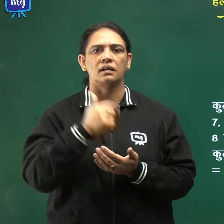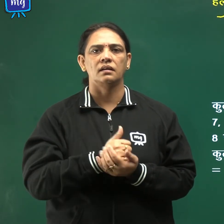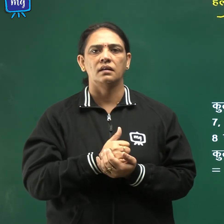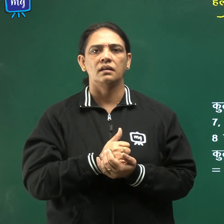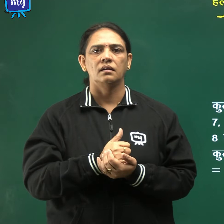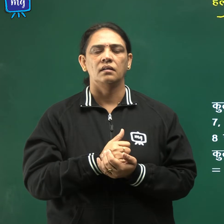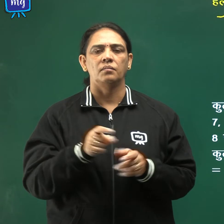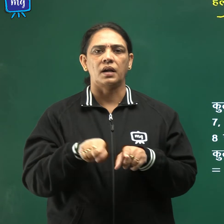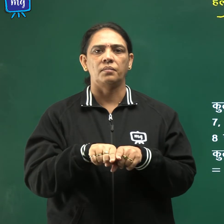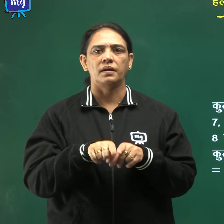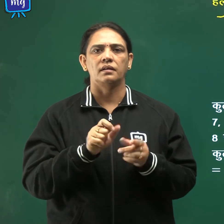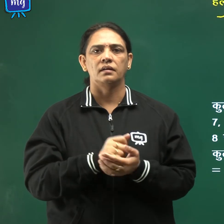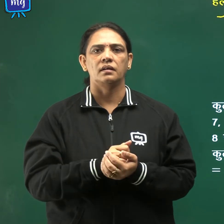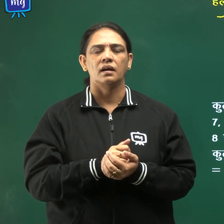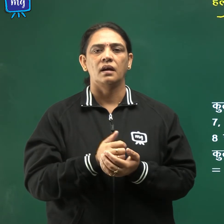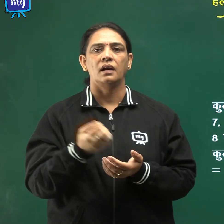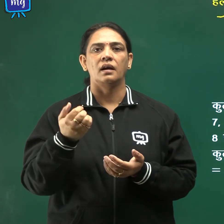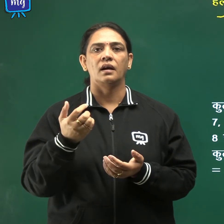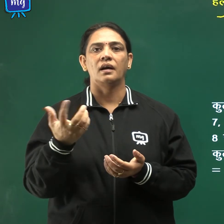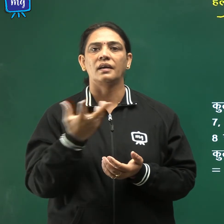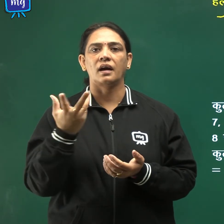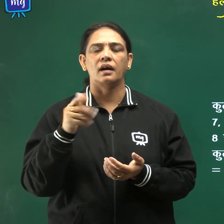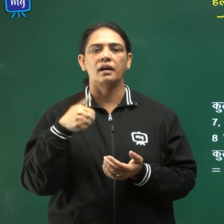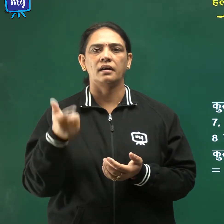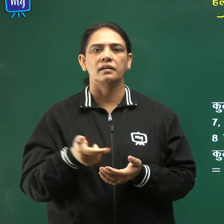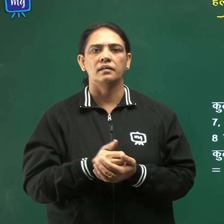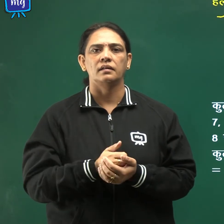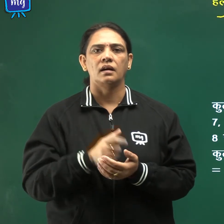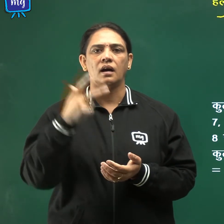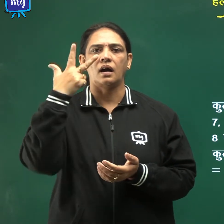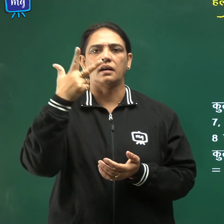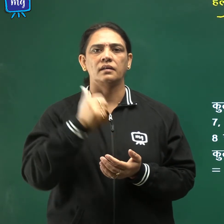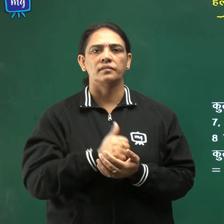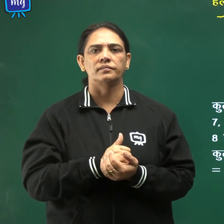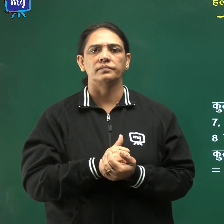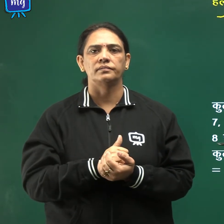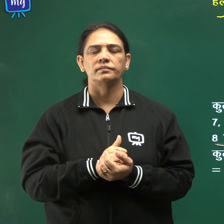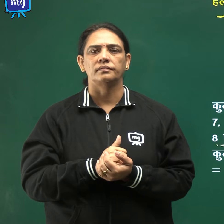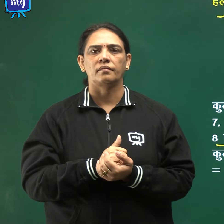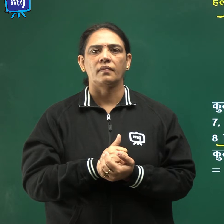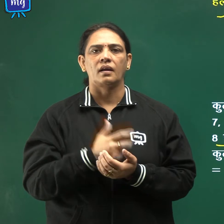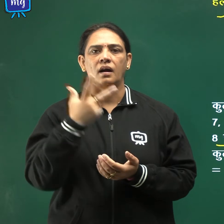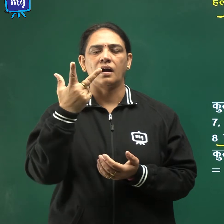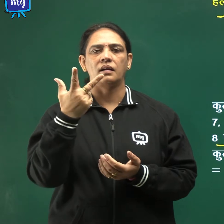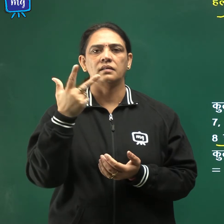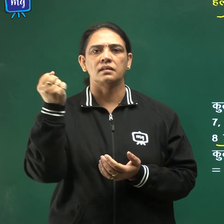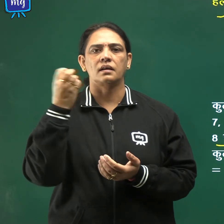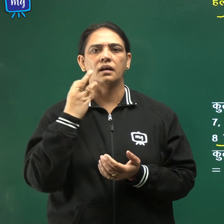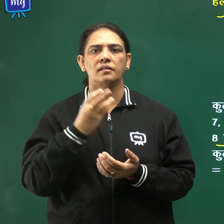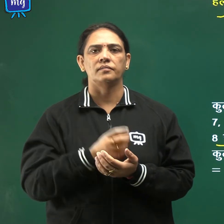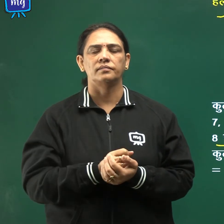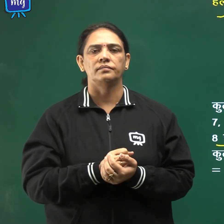123456789 बराबर कितनी है एक पाठ कि आज संख्या